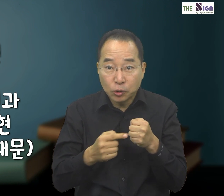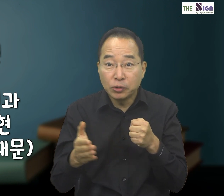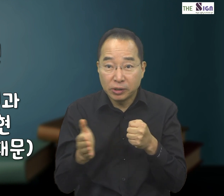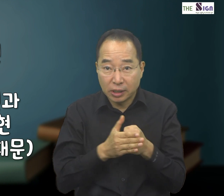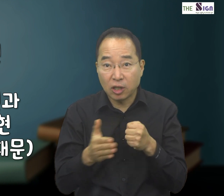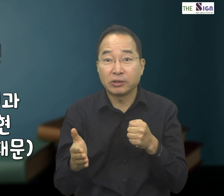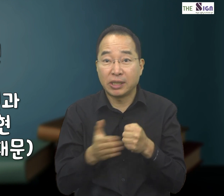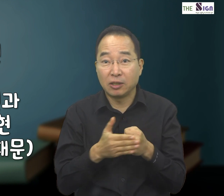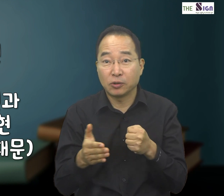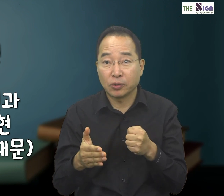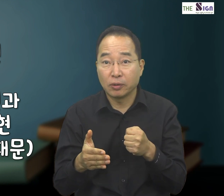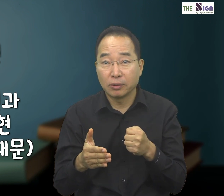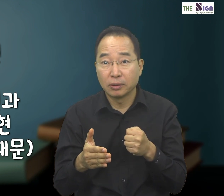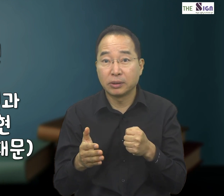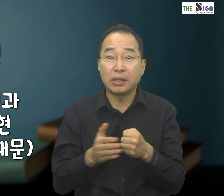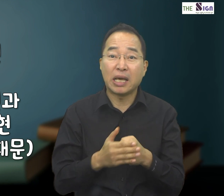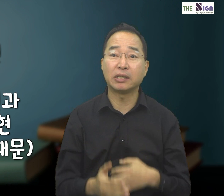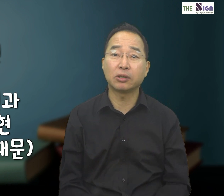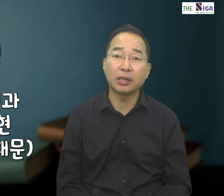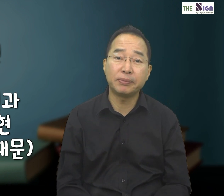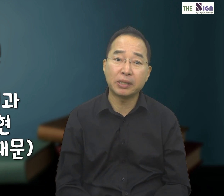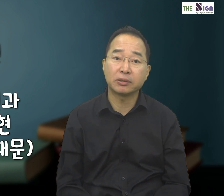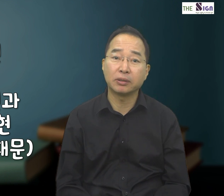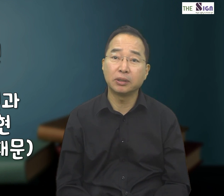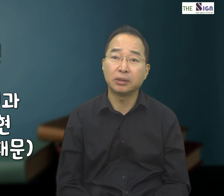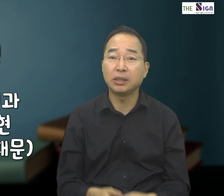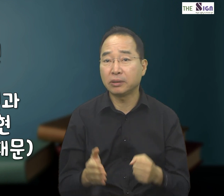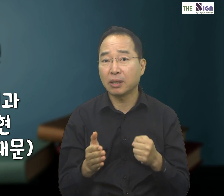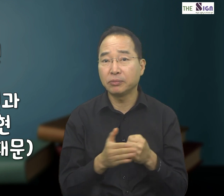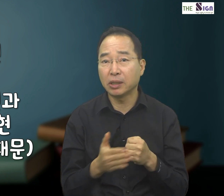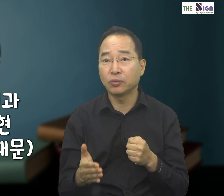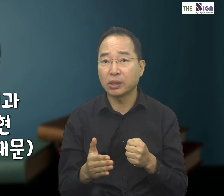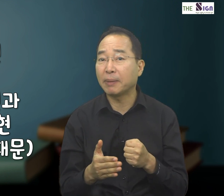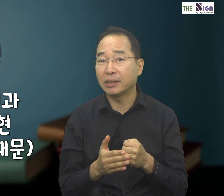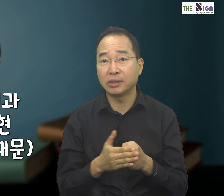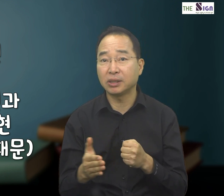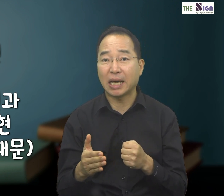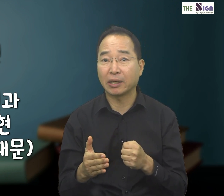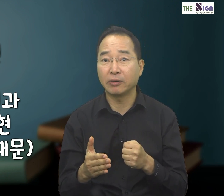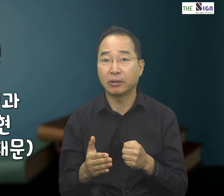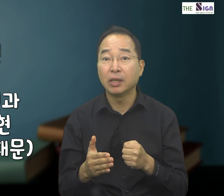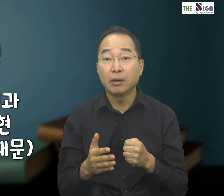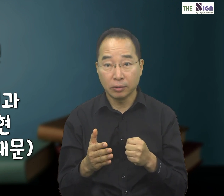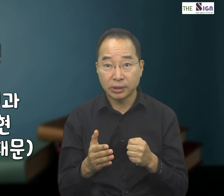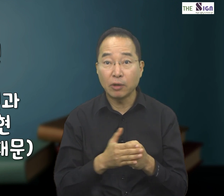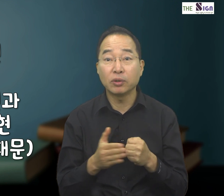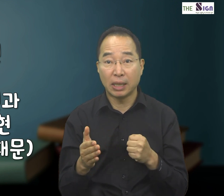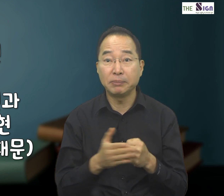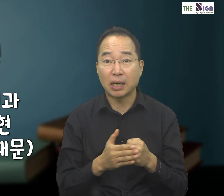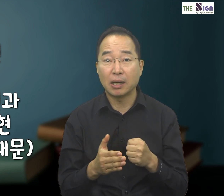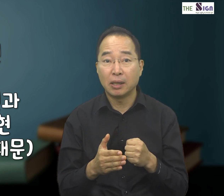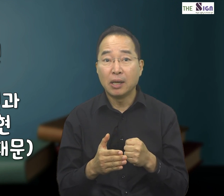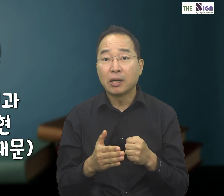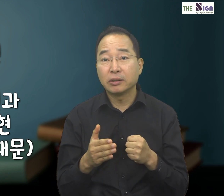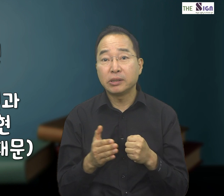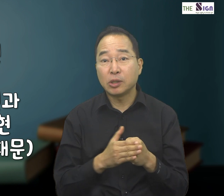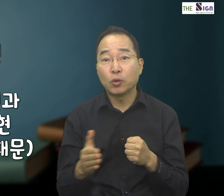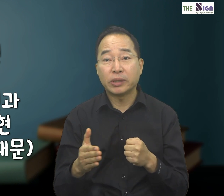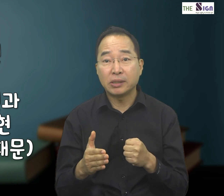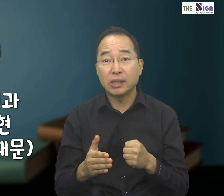손등을 이렇게 터치하는 거죠. 근데 예전에 비해서는 이 때문이라는 동작이 많이 쓰지는 않아요. 사용을 합니다. 그런데 이제 이 대신해서